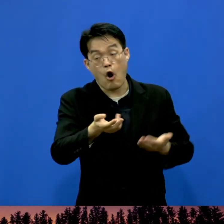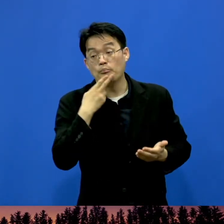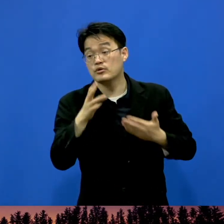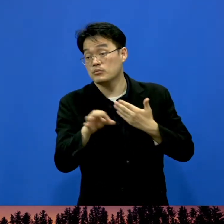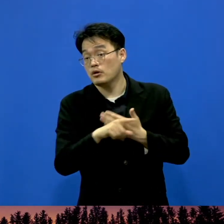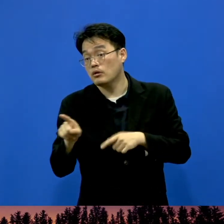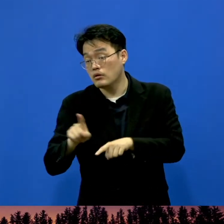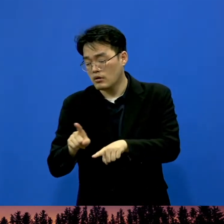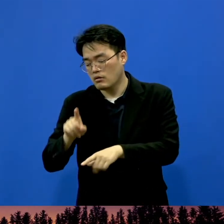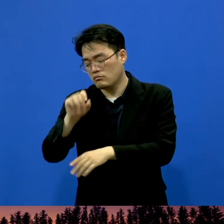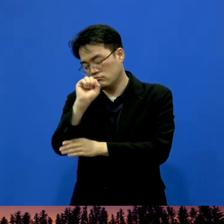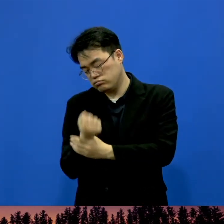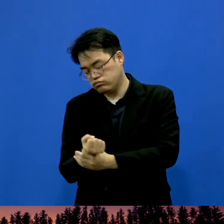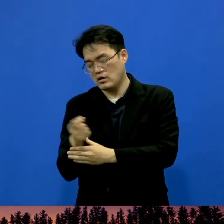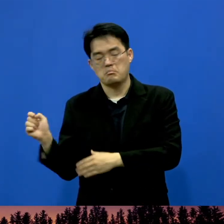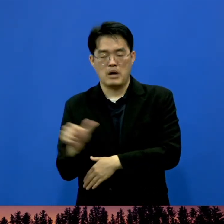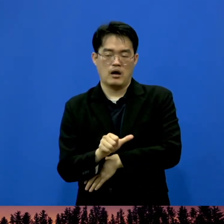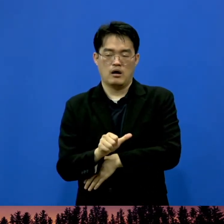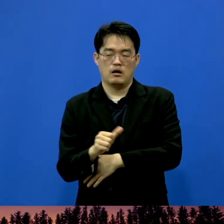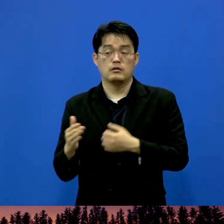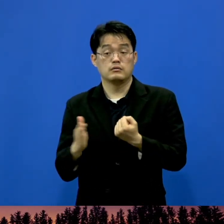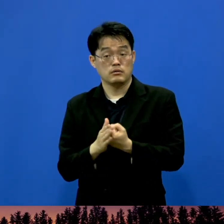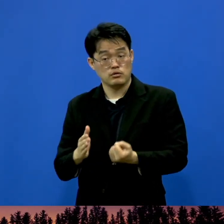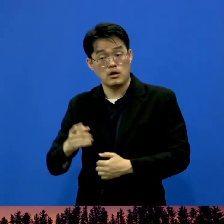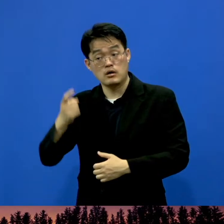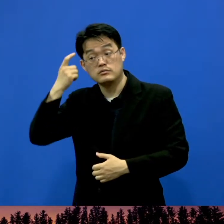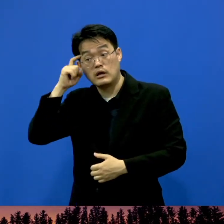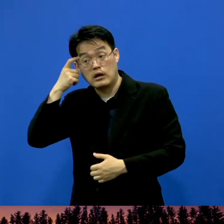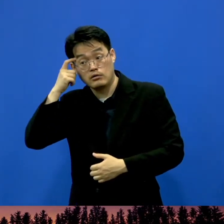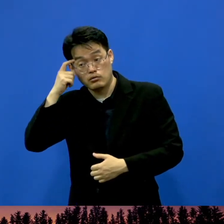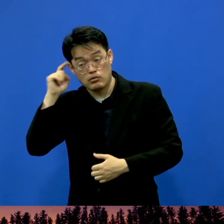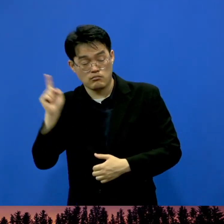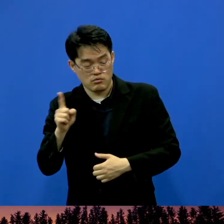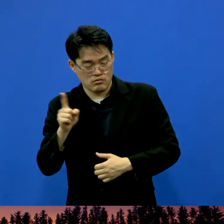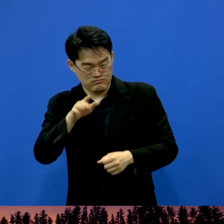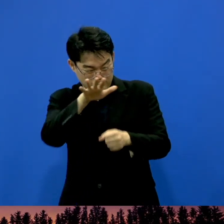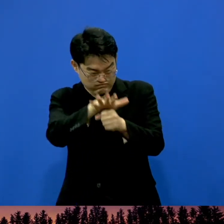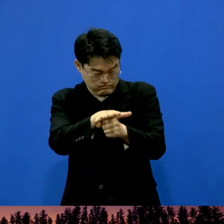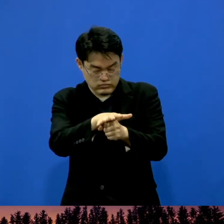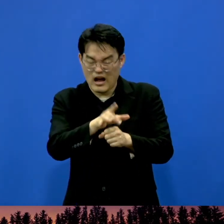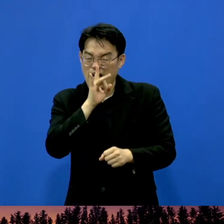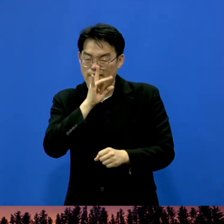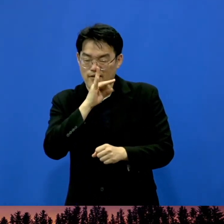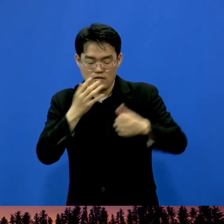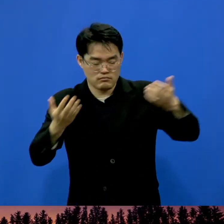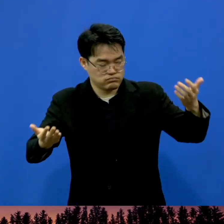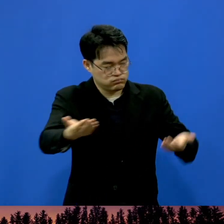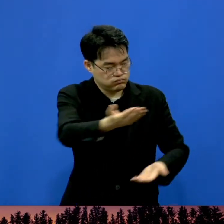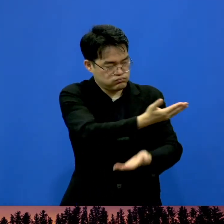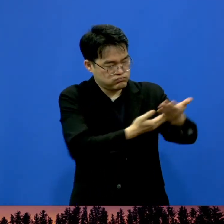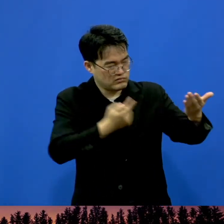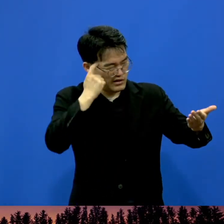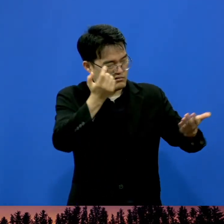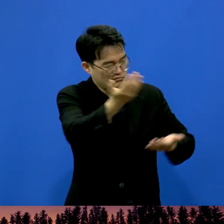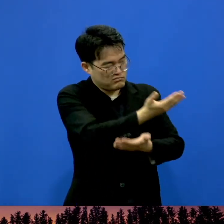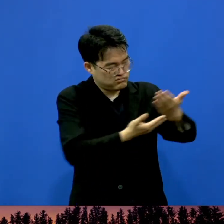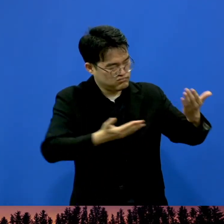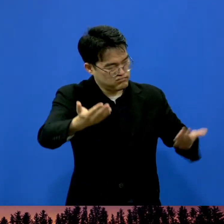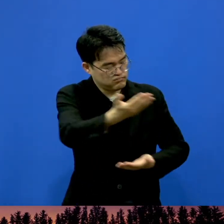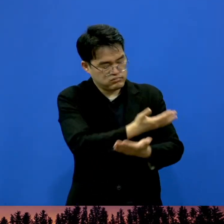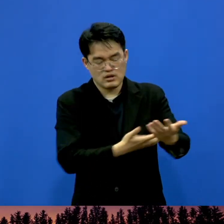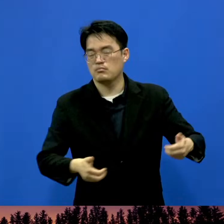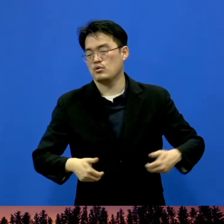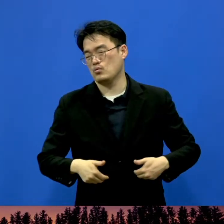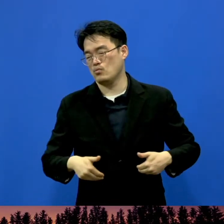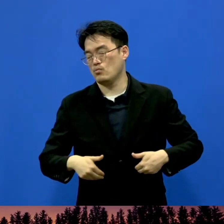되는 거예요. 그러지 않으면 생각이 고루해져요. 앞뒤가 꽉 막힌 사람들이 되는 거죠. 답답한 거예요.